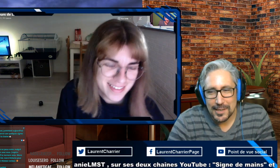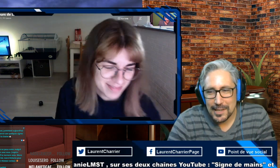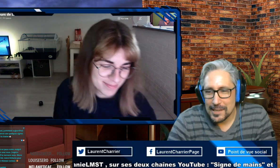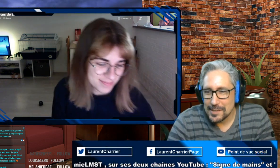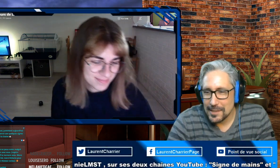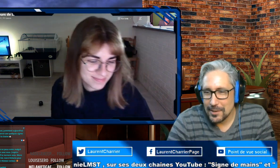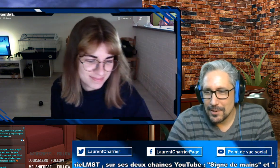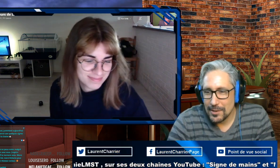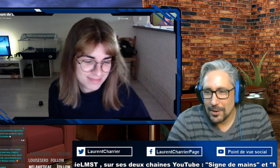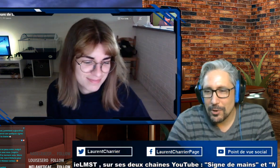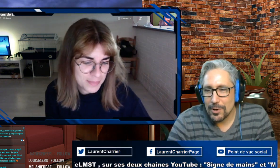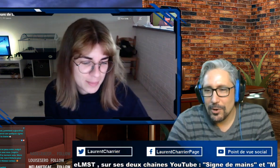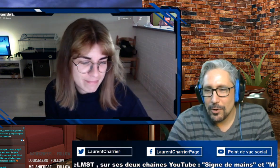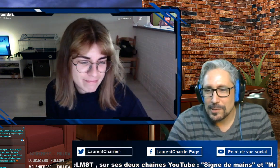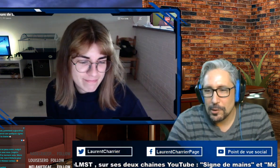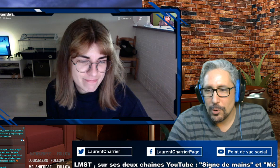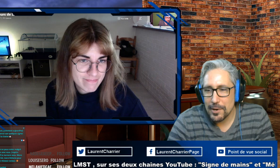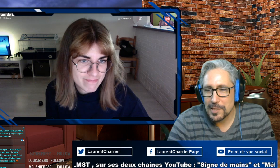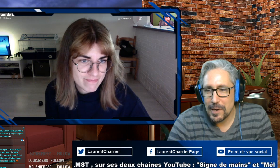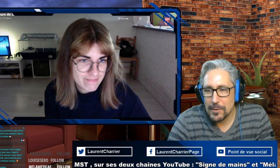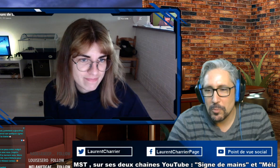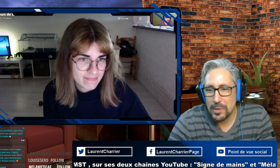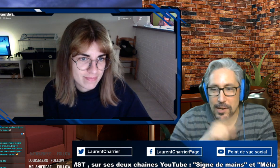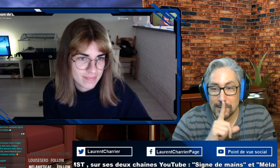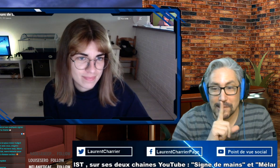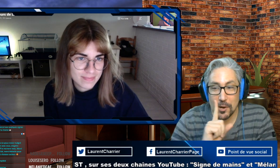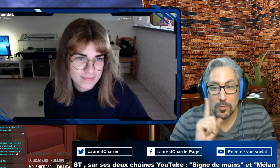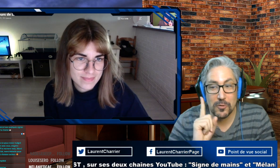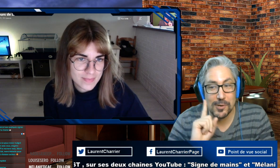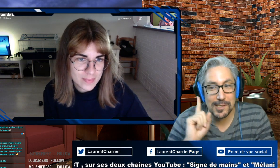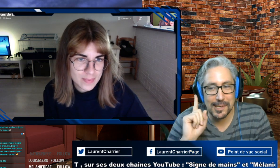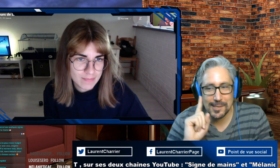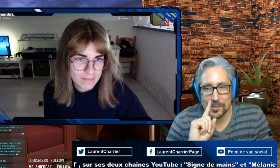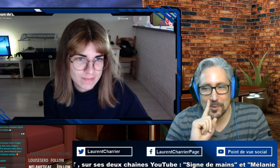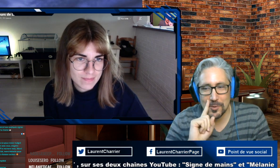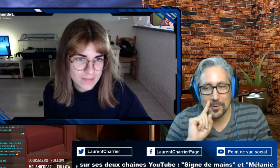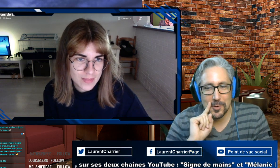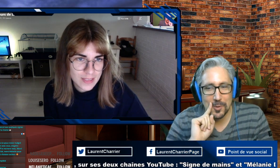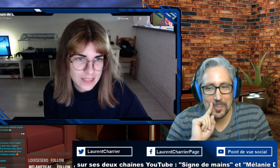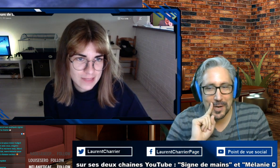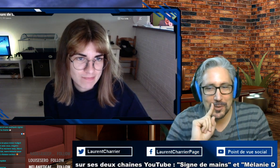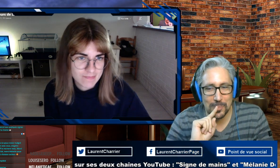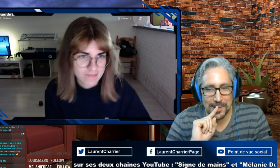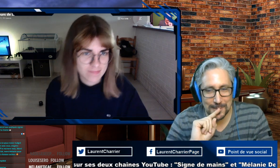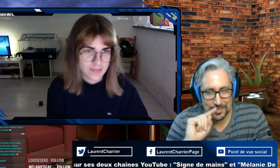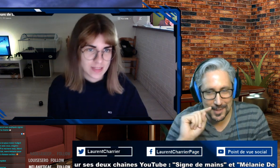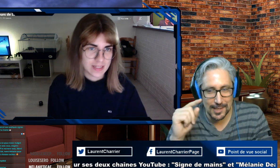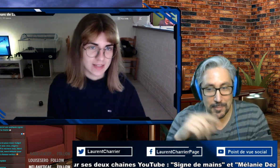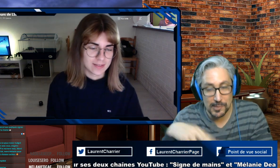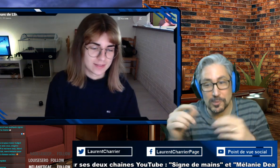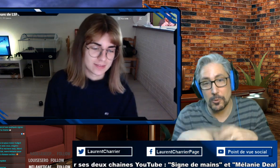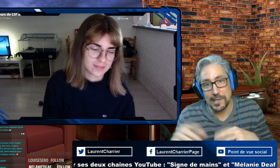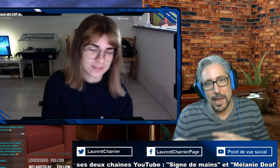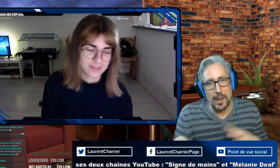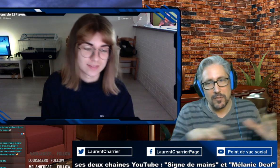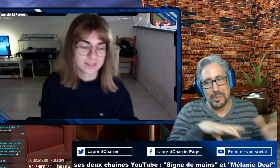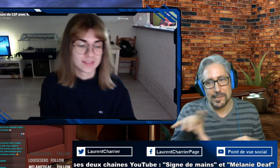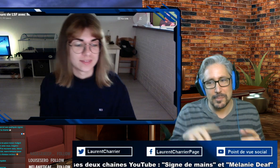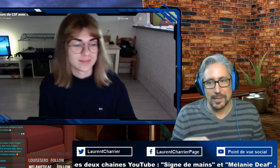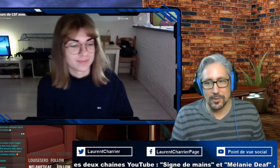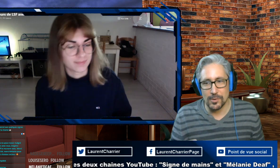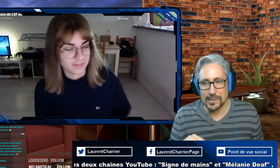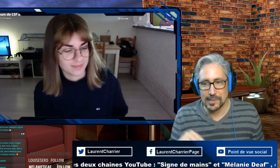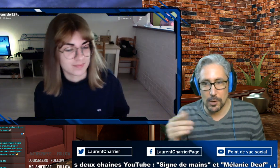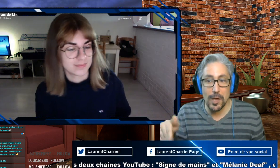Donc voilà, c'est le langage parlé complété. Alors c'est la langue française parlée complétée. C'est bah, pour ça qu'on dit